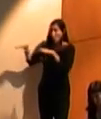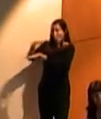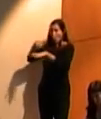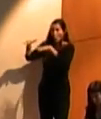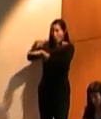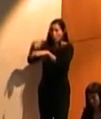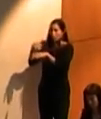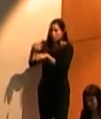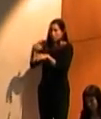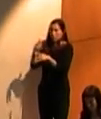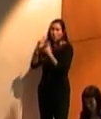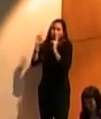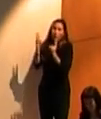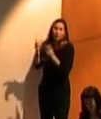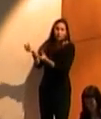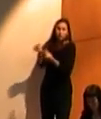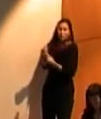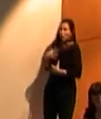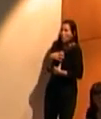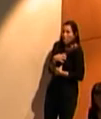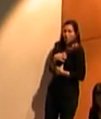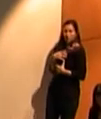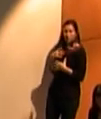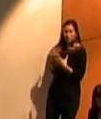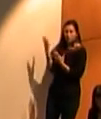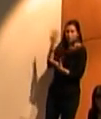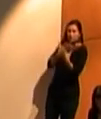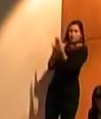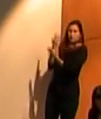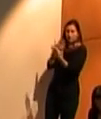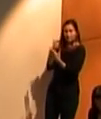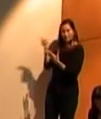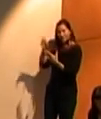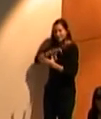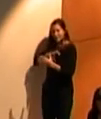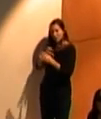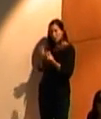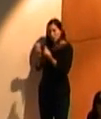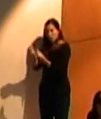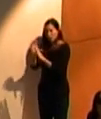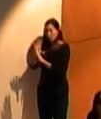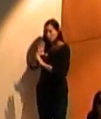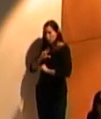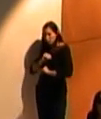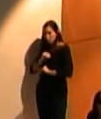la plupart d'entre nous, assez stressants, assez perturbants, dans lequel il est difficile de s'orienter. Et donc, ils ont défini toute